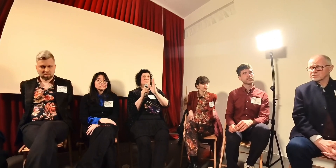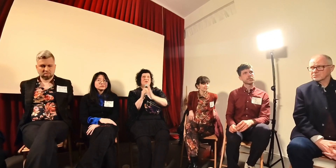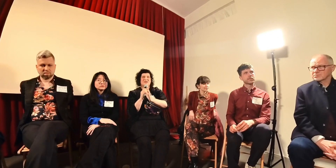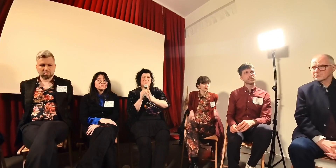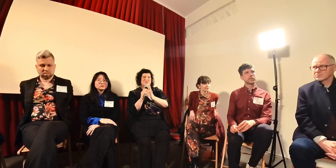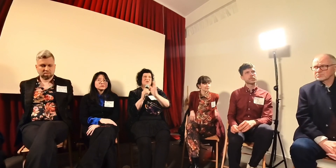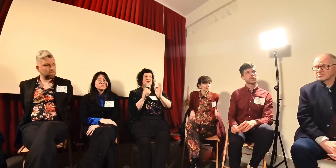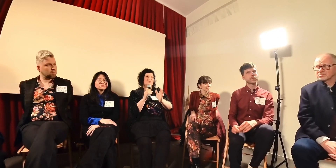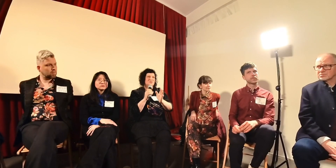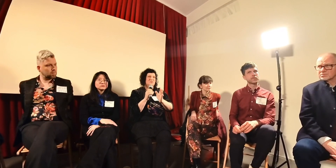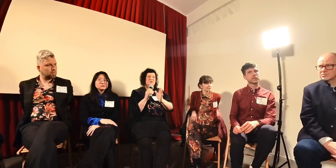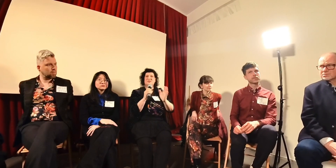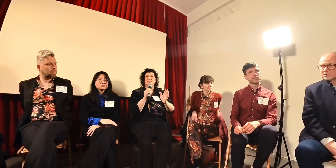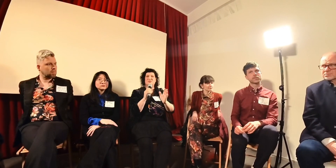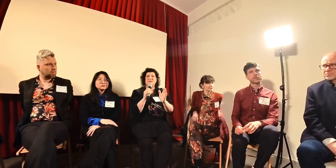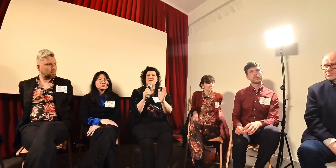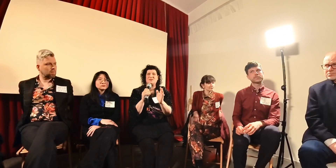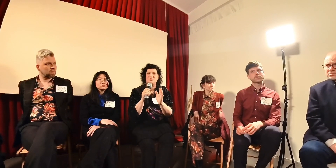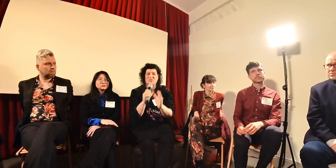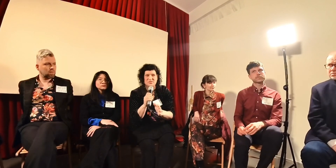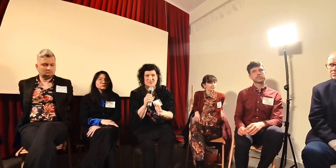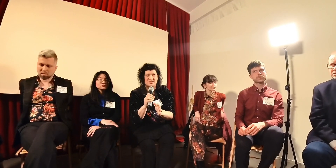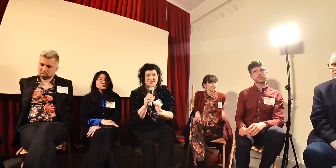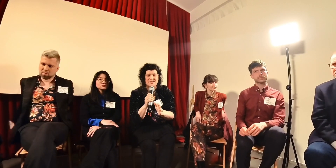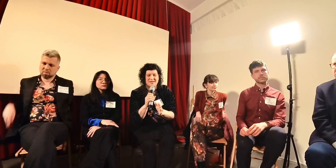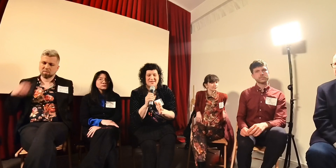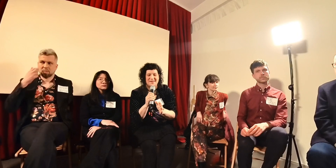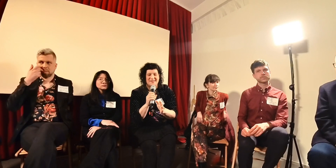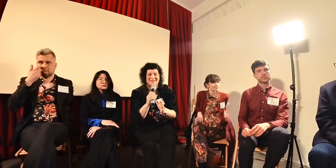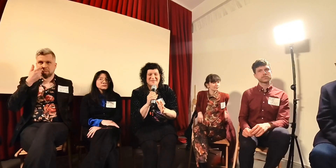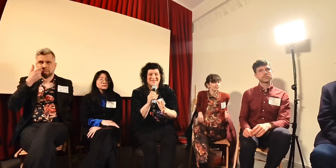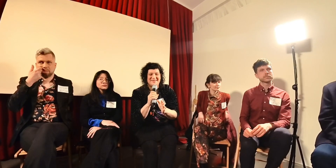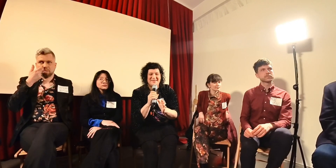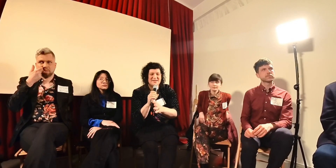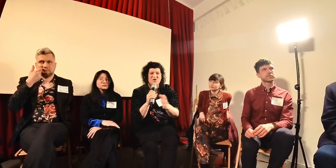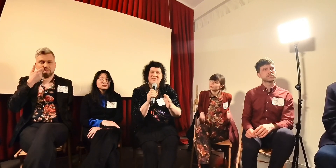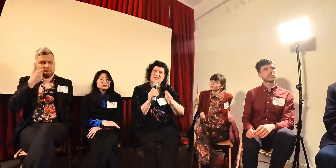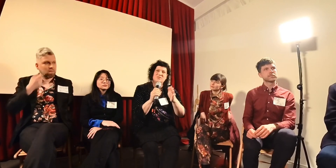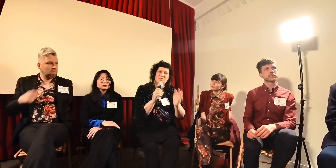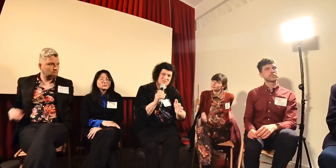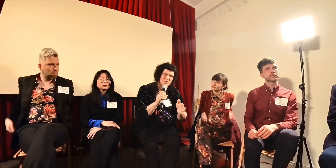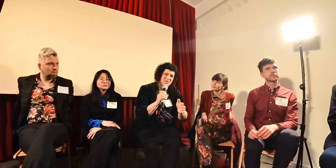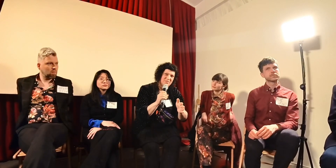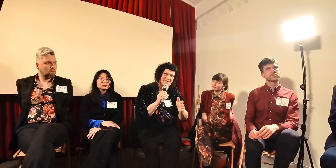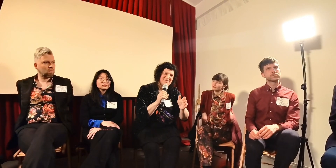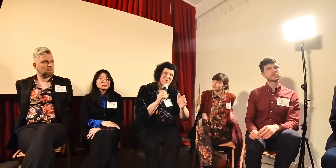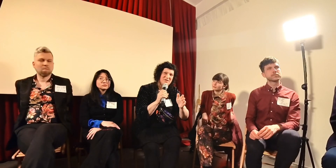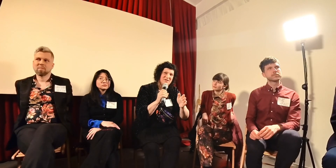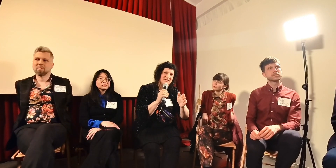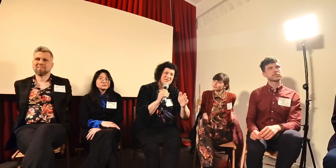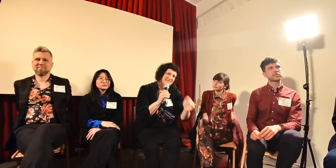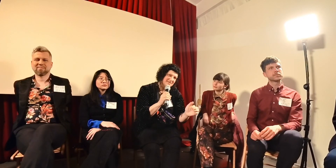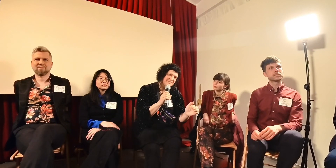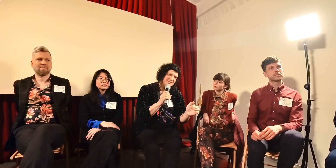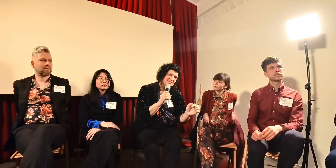zrazu druhý extrém, že niekto rozhoduje o tej minorite. Je to dosť. Je ten člověk jako dost Rom, alebo